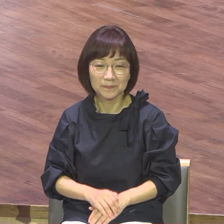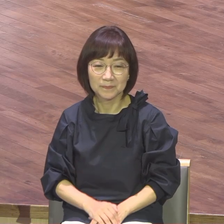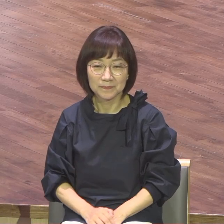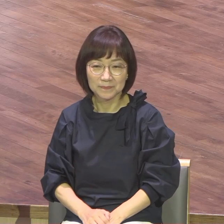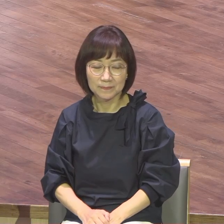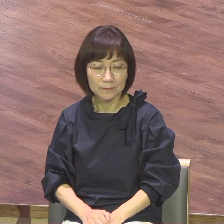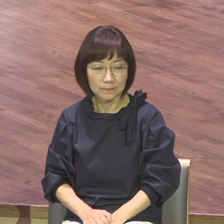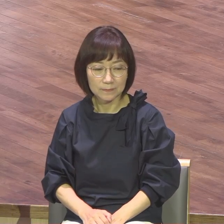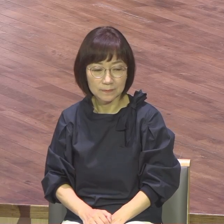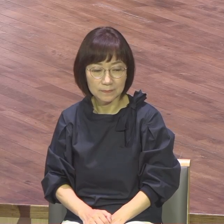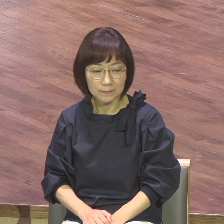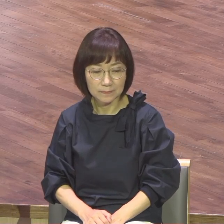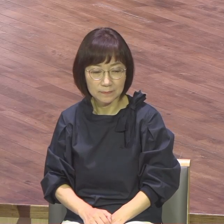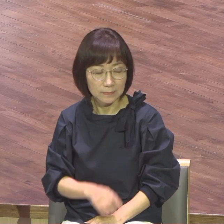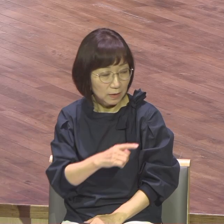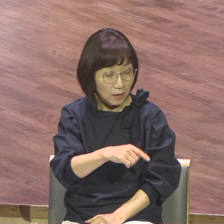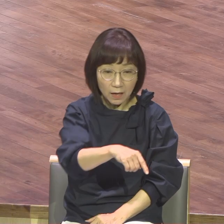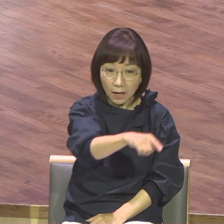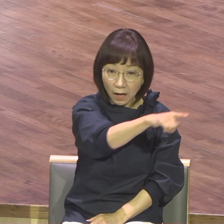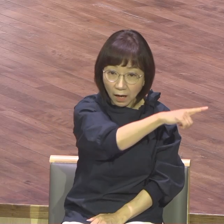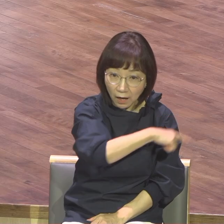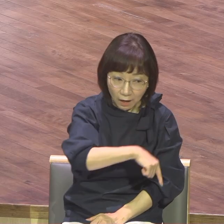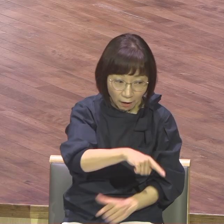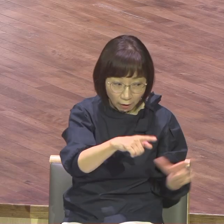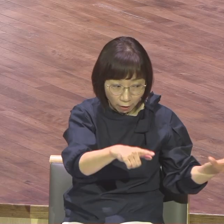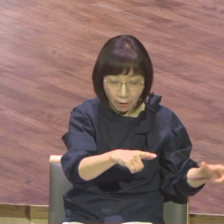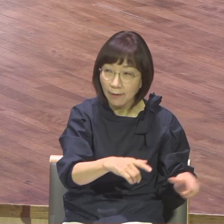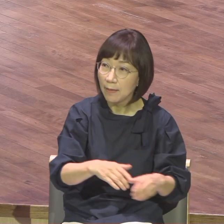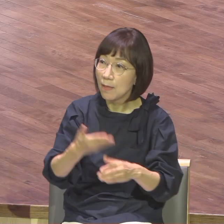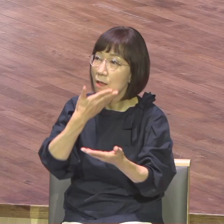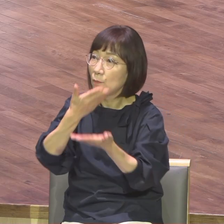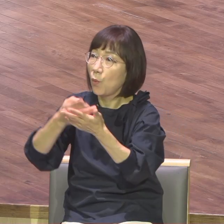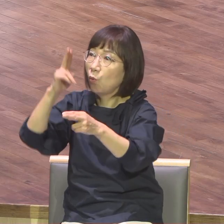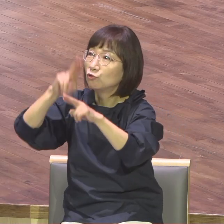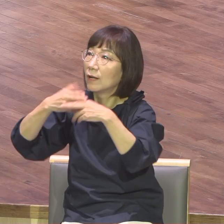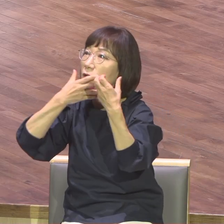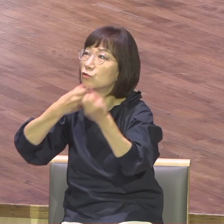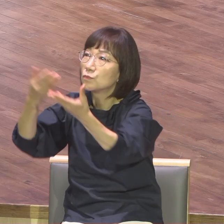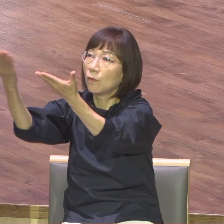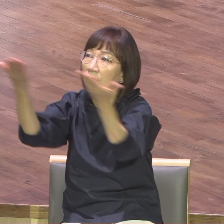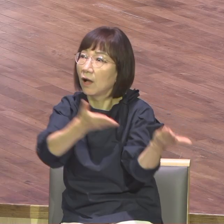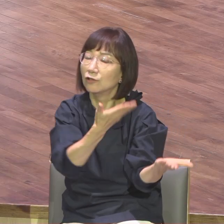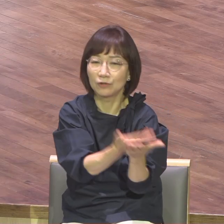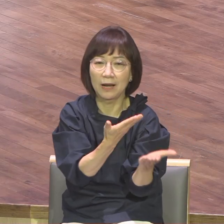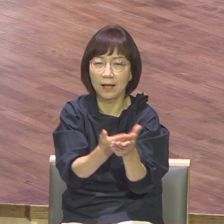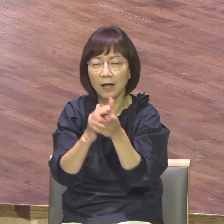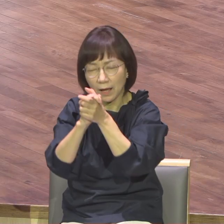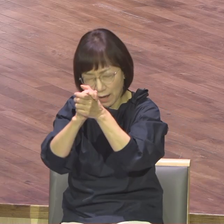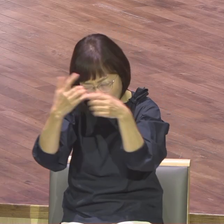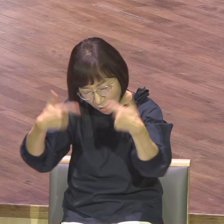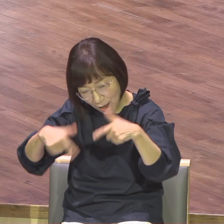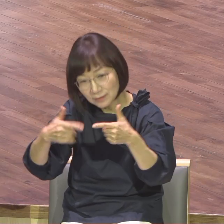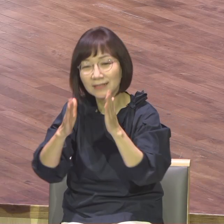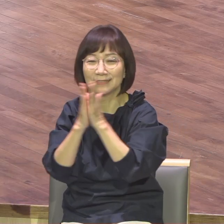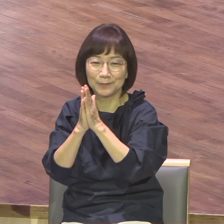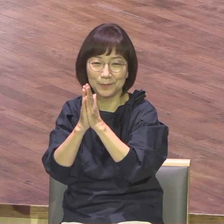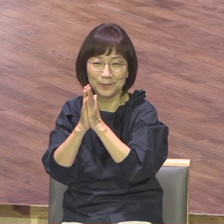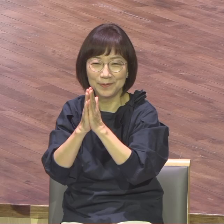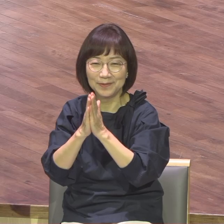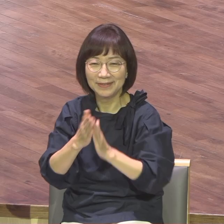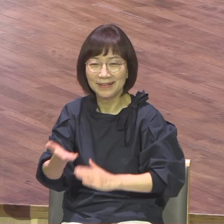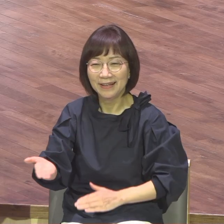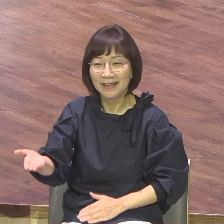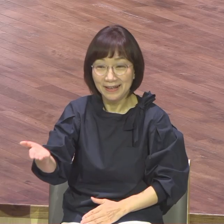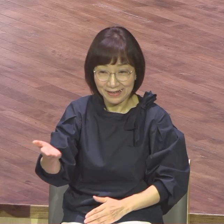이들이 보좌의 축복을 체험하도록 하여 주옵소서. 성도들이 보좌의 축복을